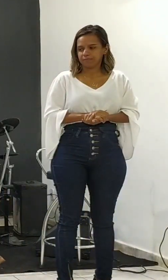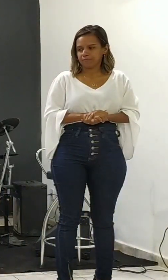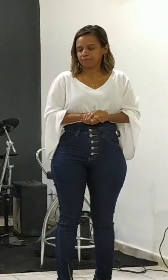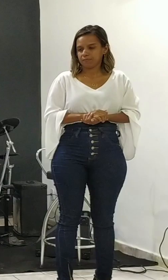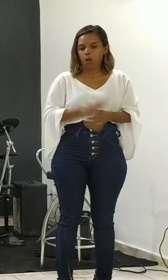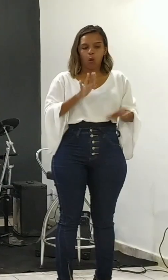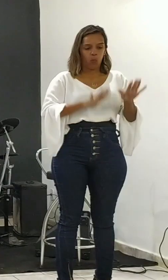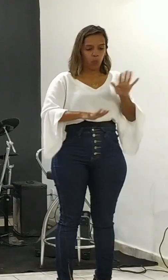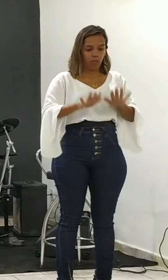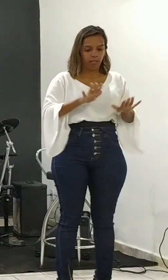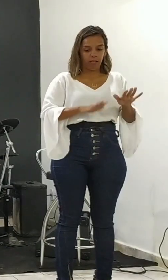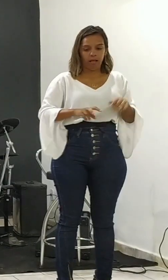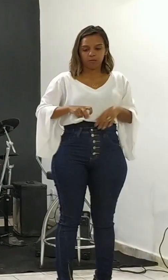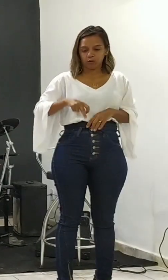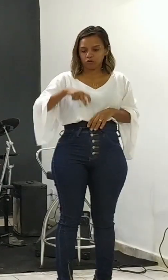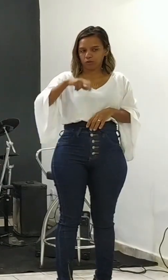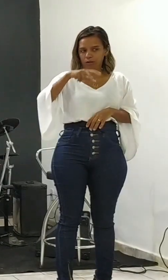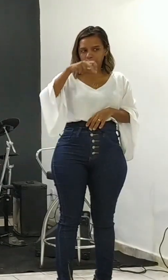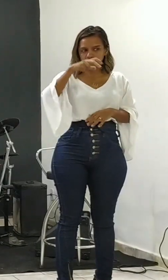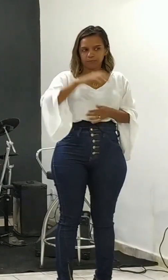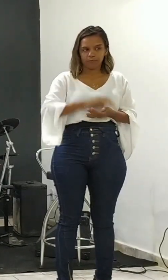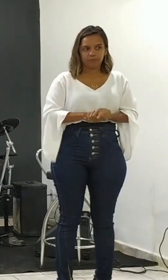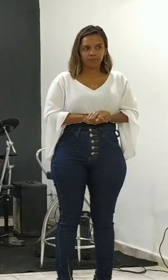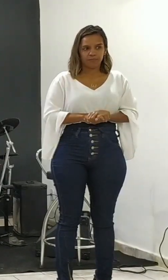Cuidado com o degrau.